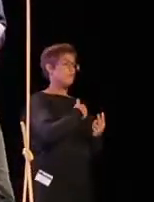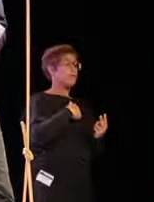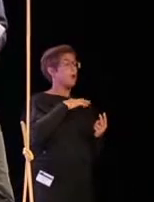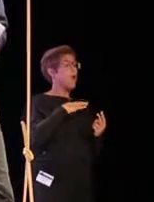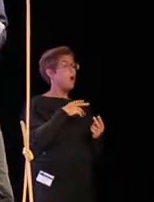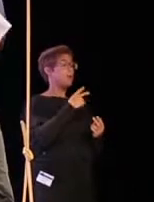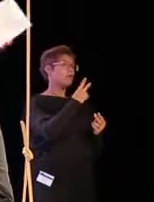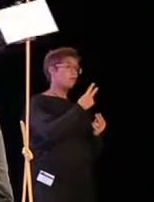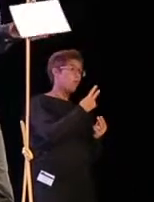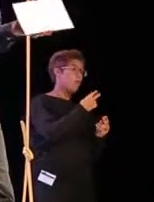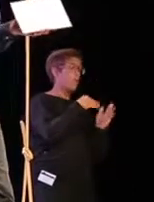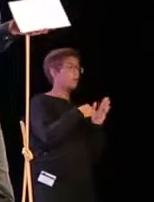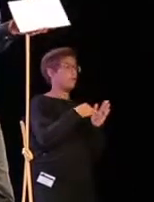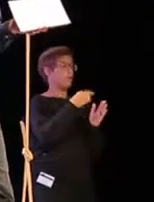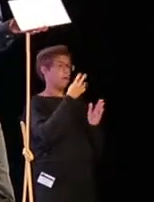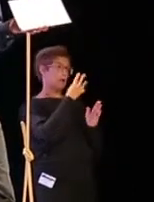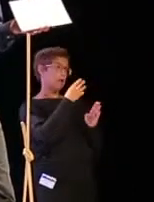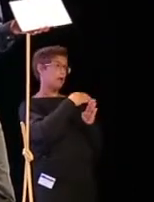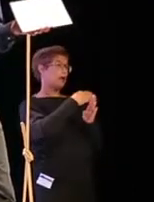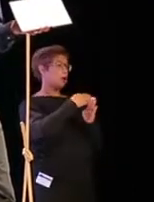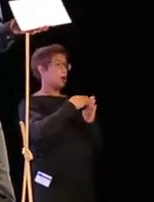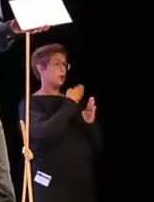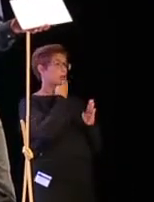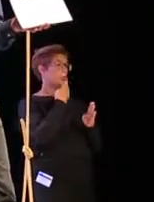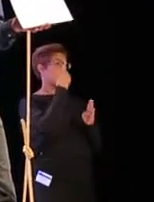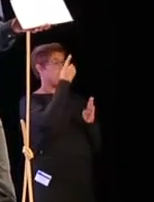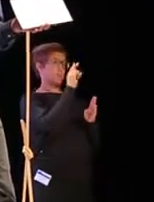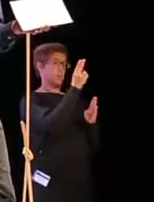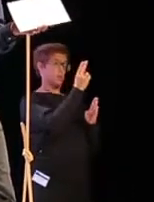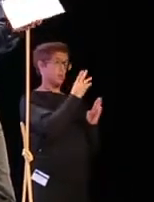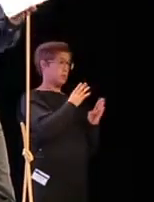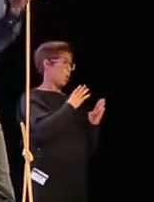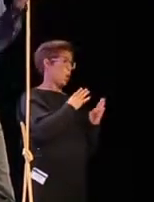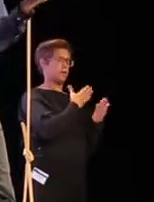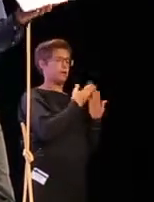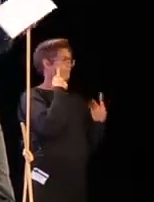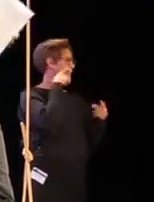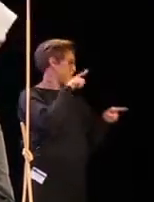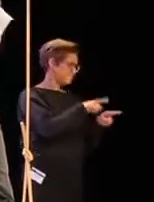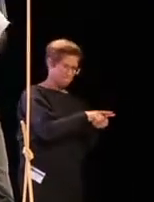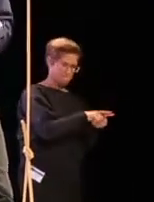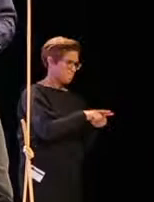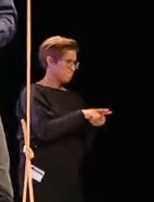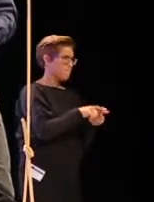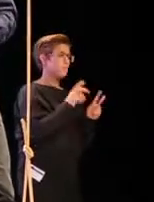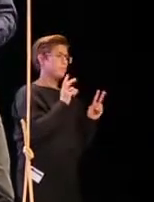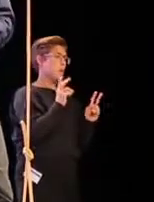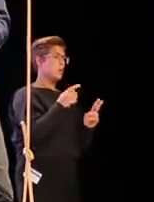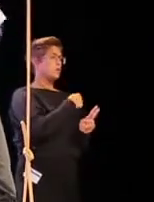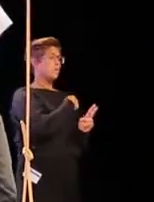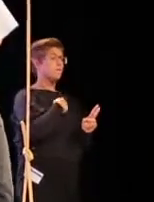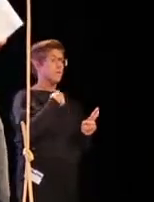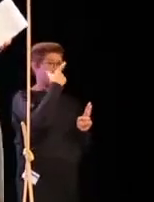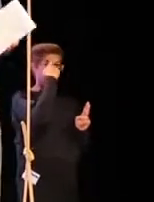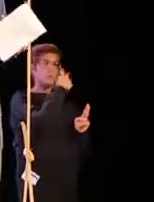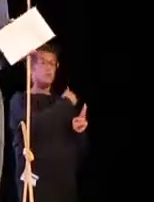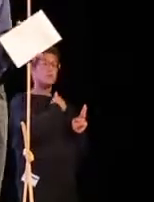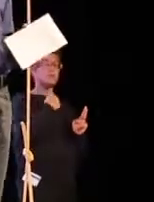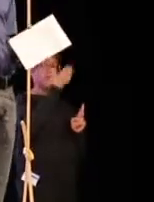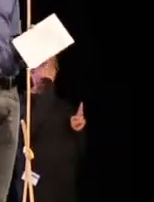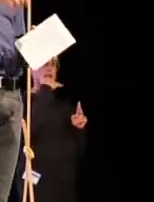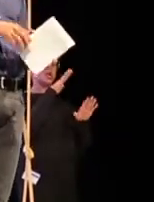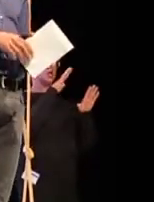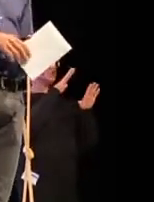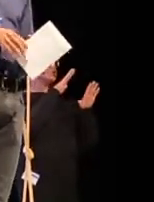graders uppvärmning. Vi vet också att det är nästintill löjeväckande att tro att man kan liksom stoppa uppvärmningen vid